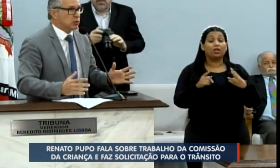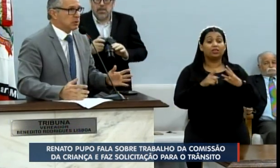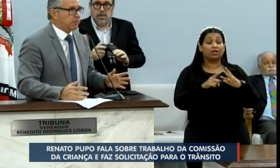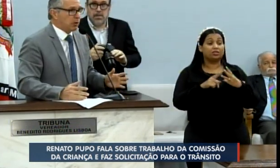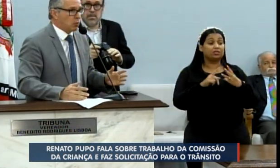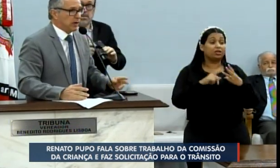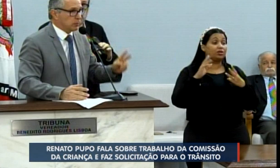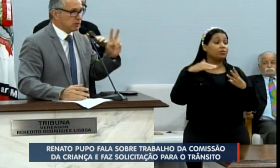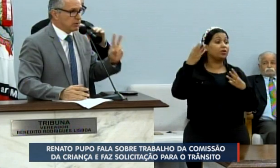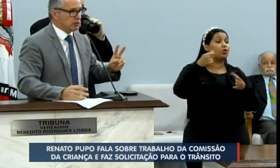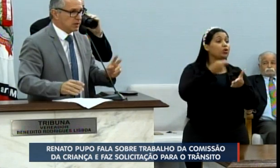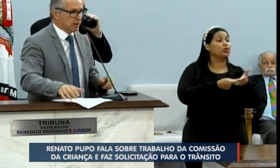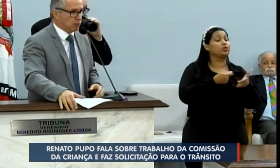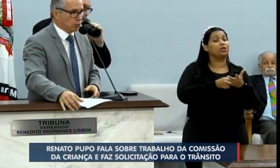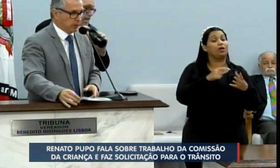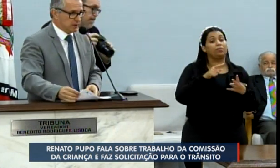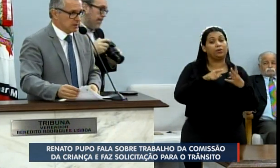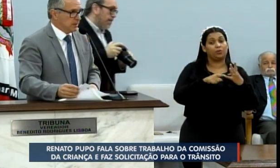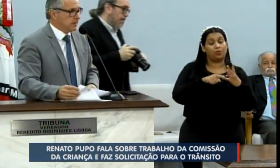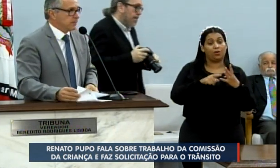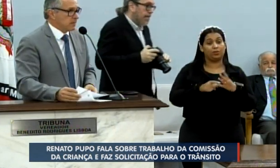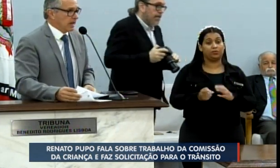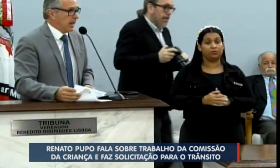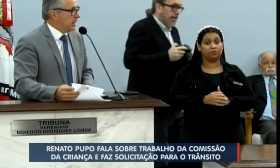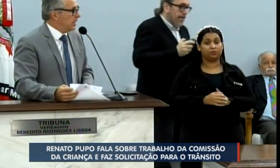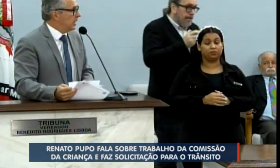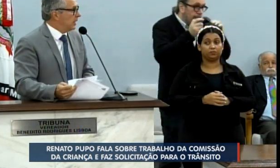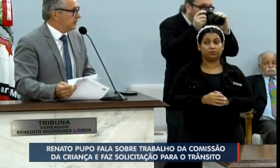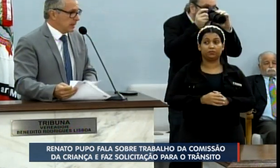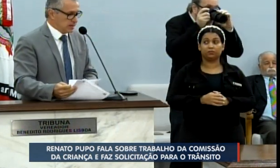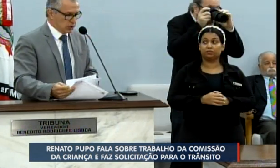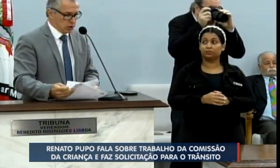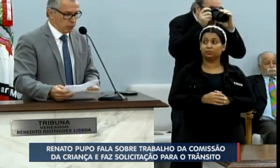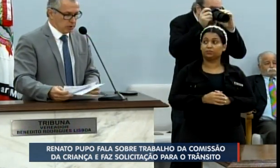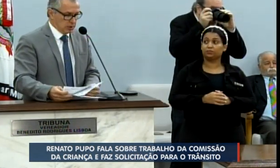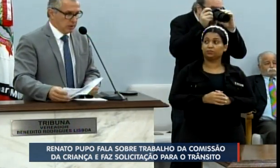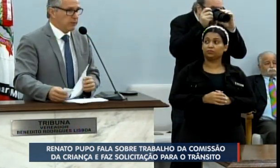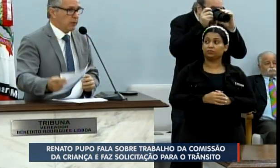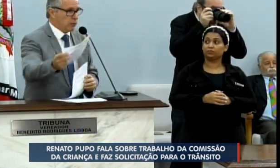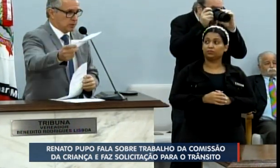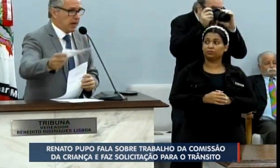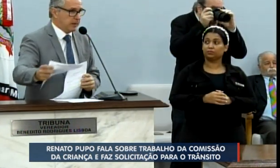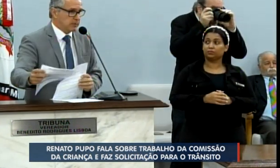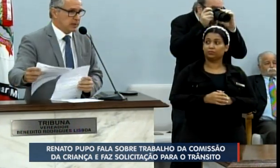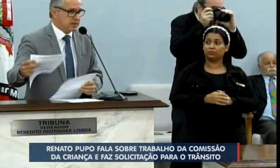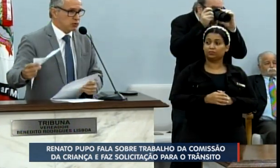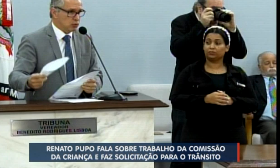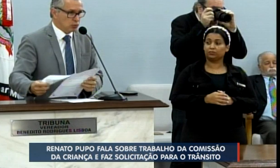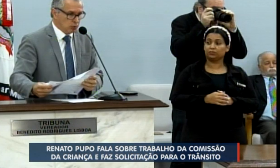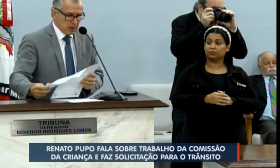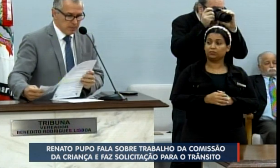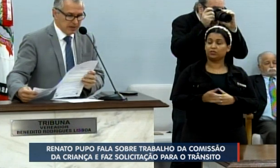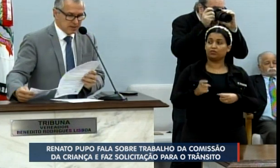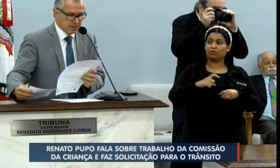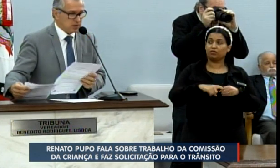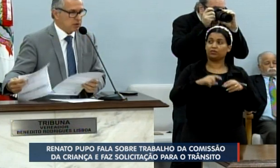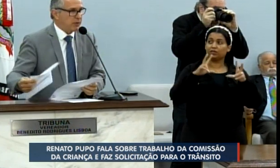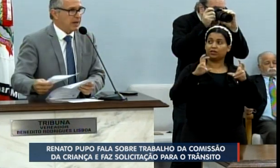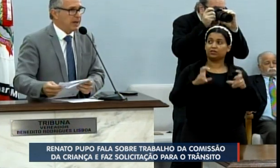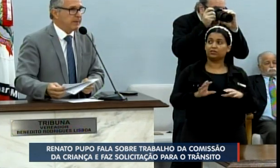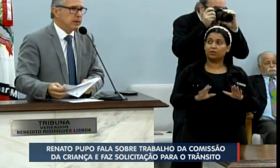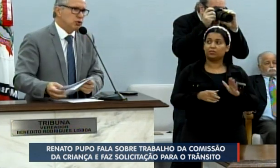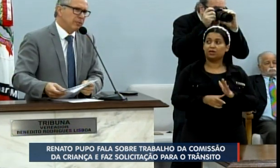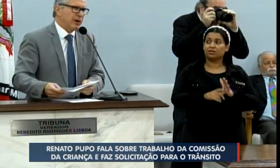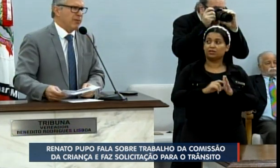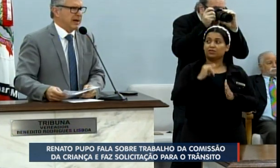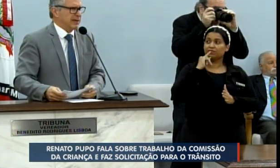depois a gente lutar pelo quarto, mas o ideal seriam 2. Tá? E antes da gente mudar, eu vou voltar a esse assunto, mas antes